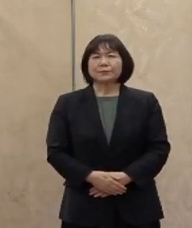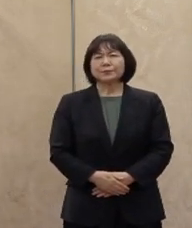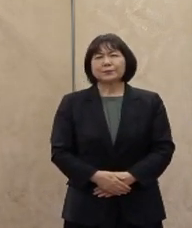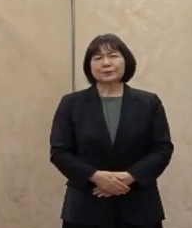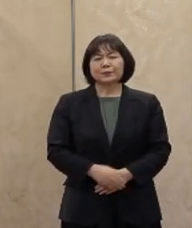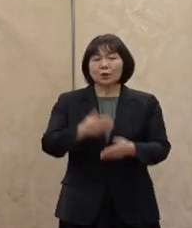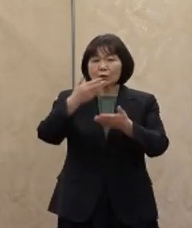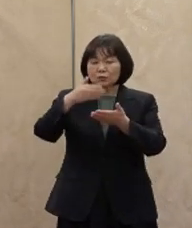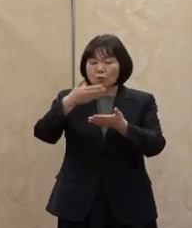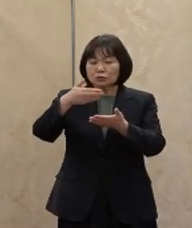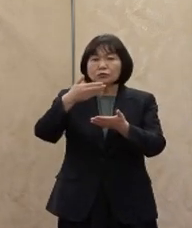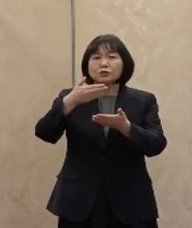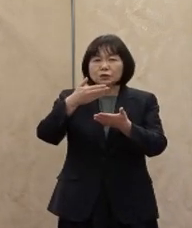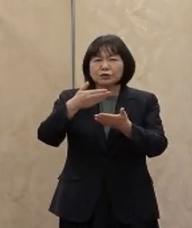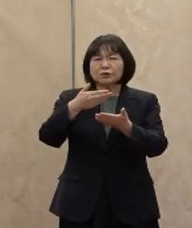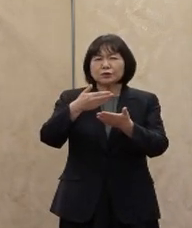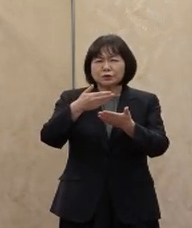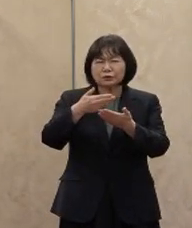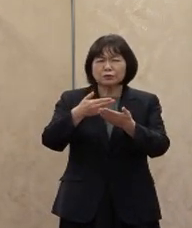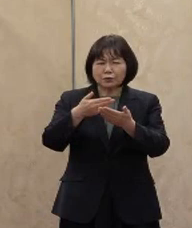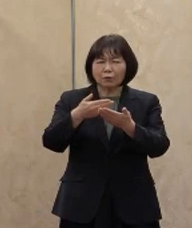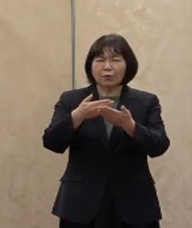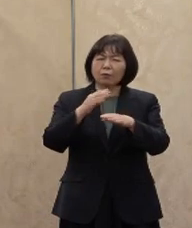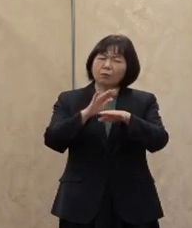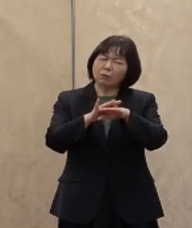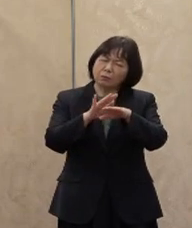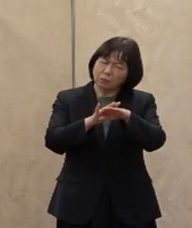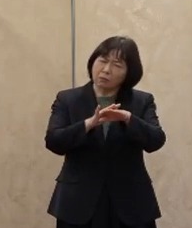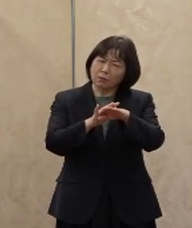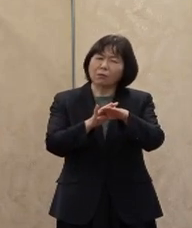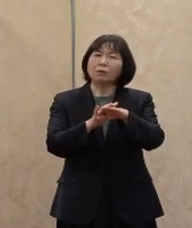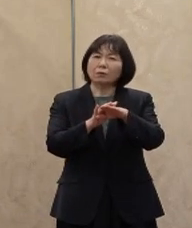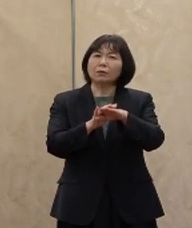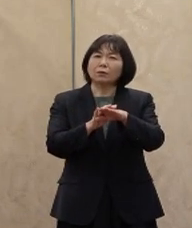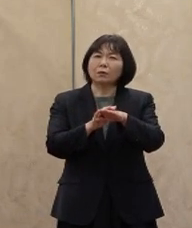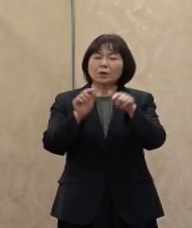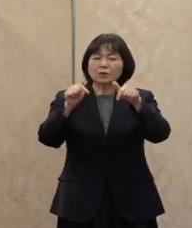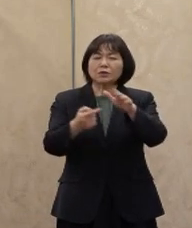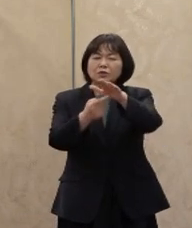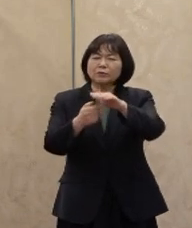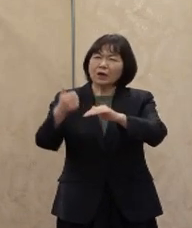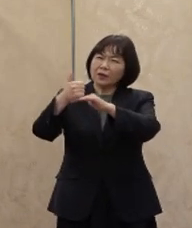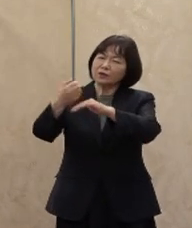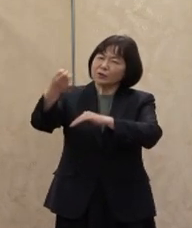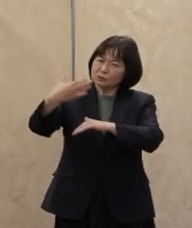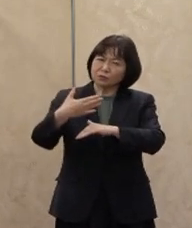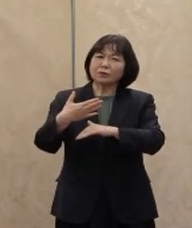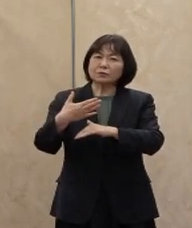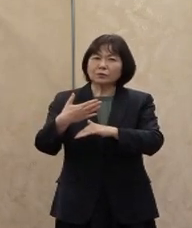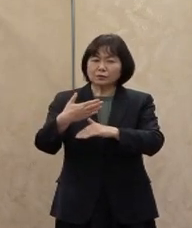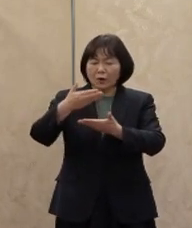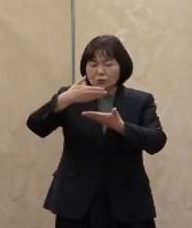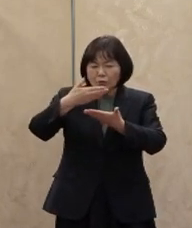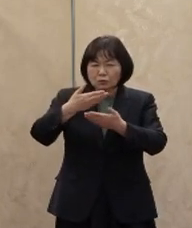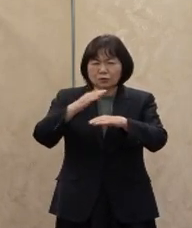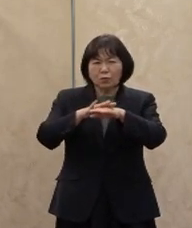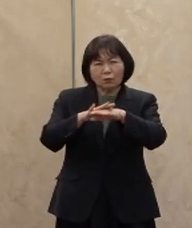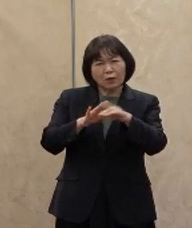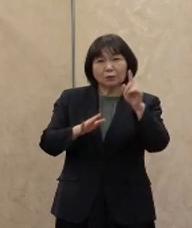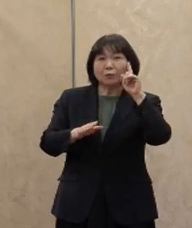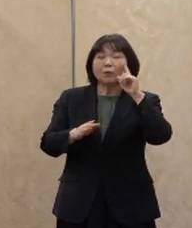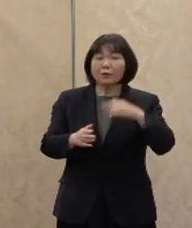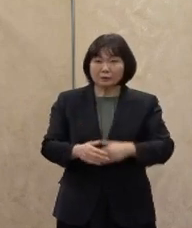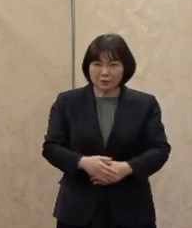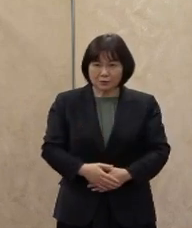食事の形態だと思うんですね、大臣がおっしゃっているのも。ちょっと詳しくまでは把握してないですけど、大臣がおっしゃ